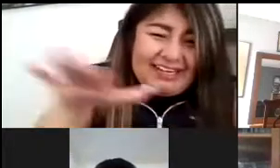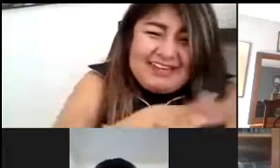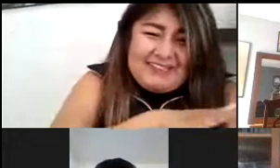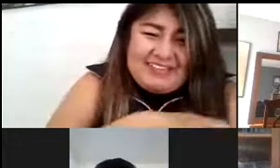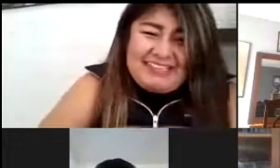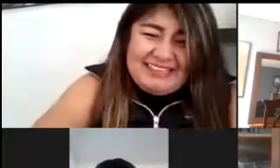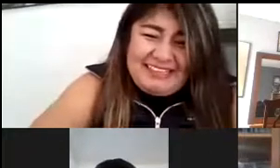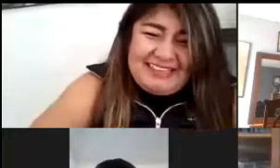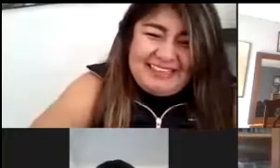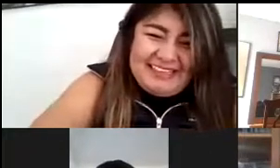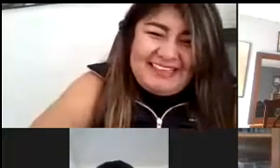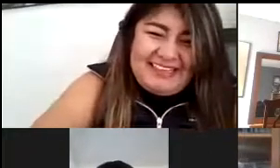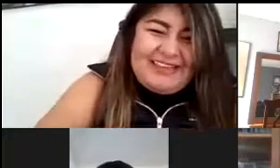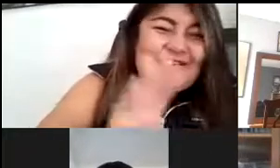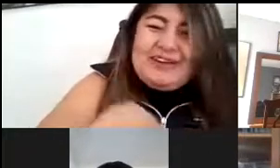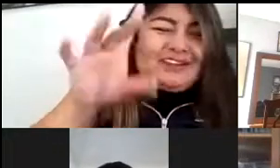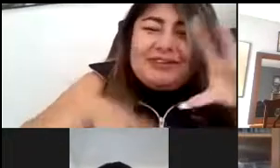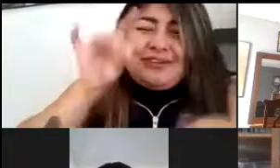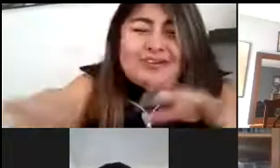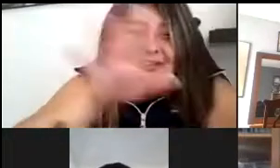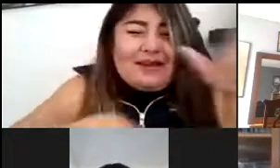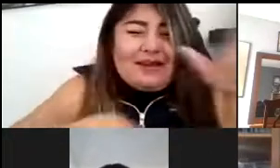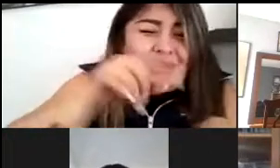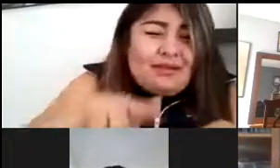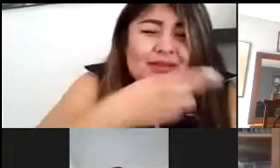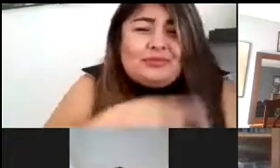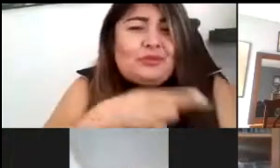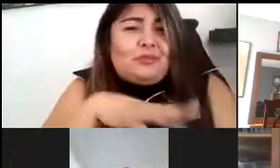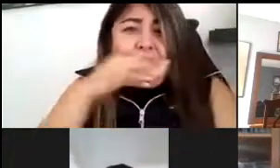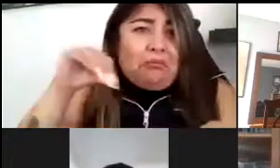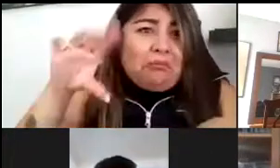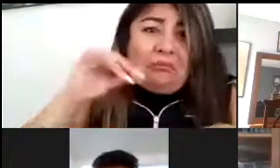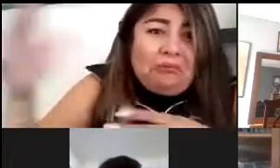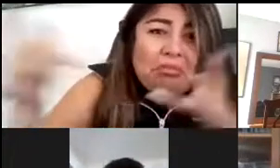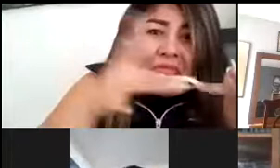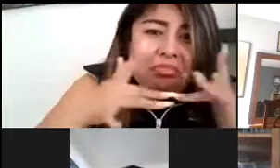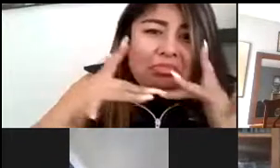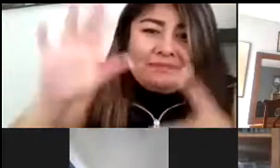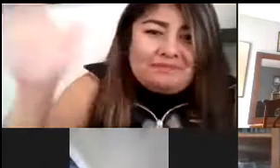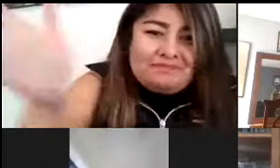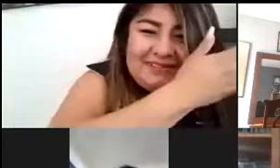¿Por qué le cambiaste? Con razón no te encontraba, buscaba tu nombre.